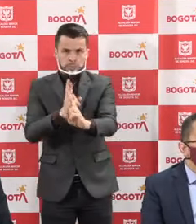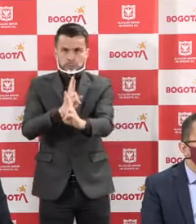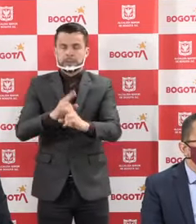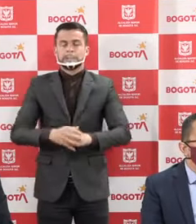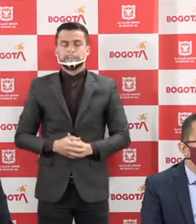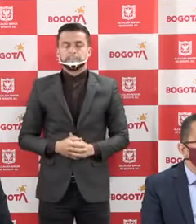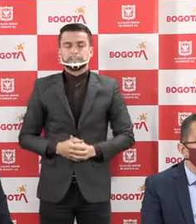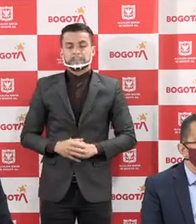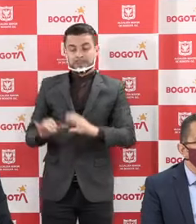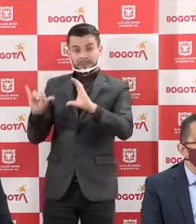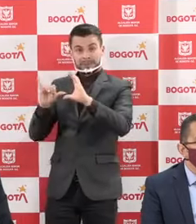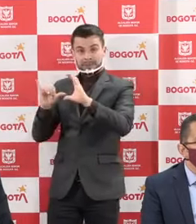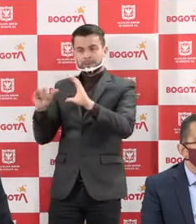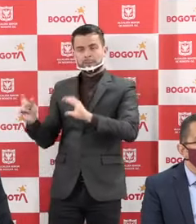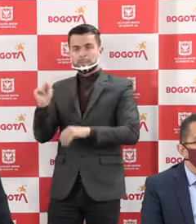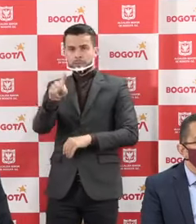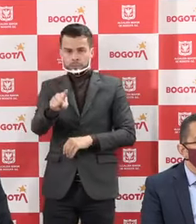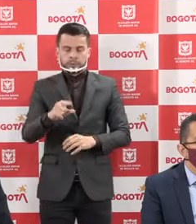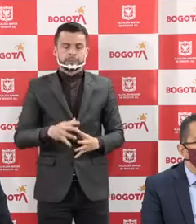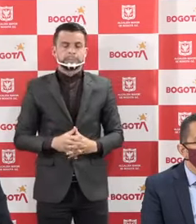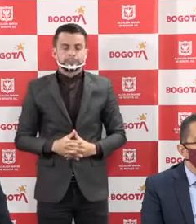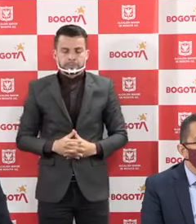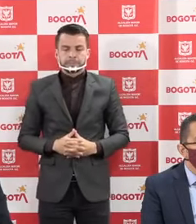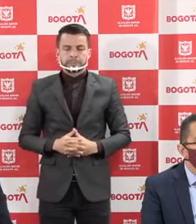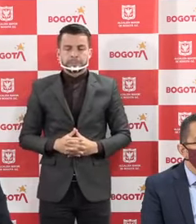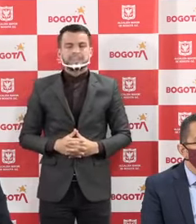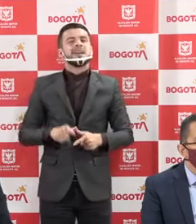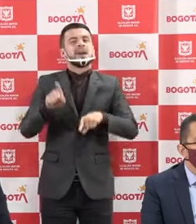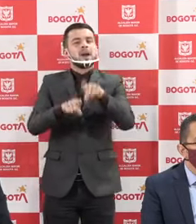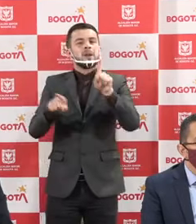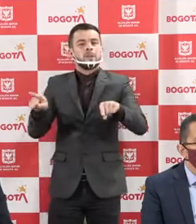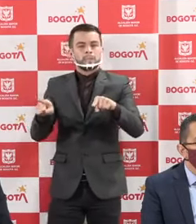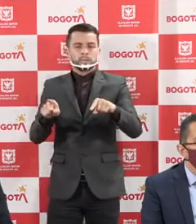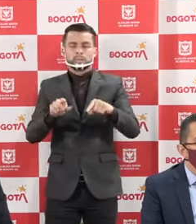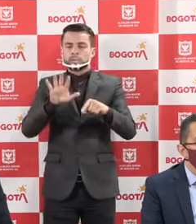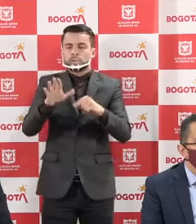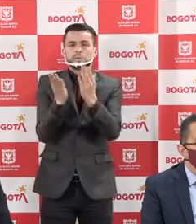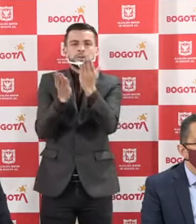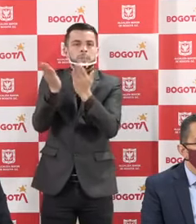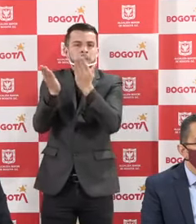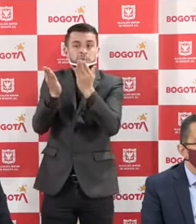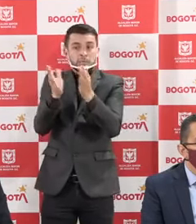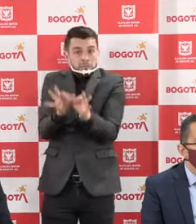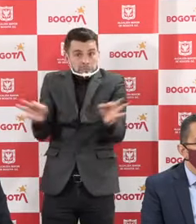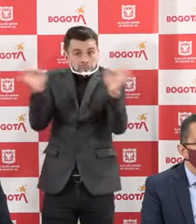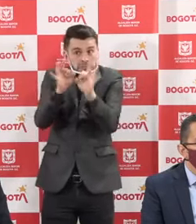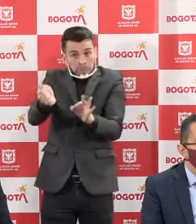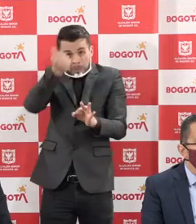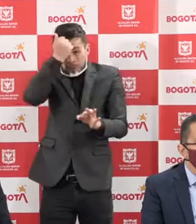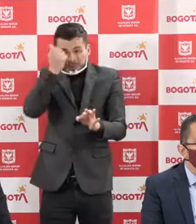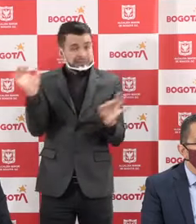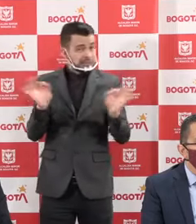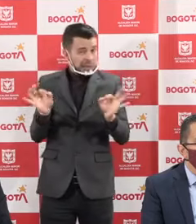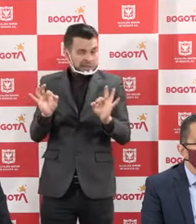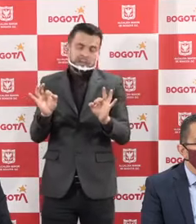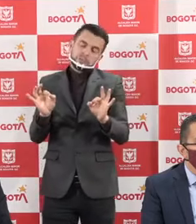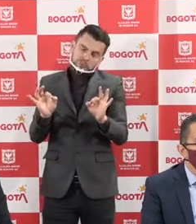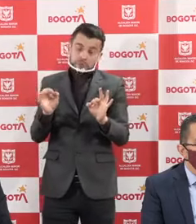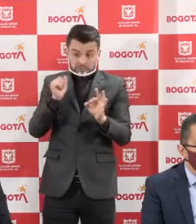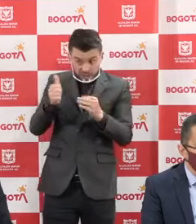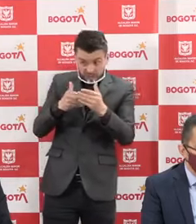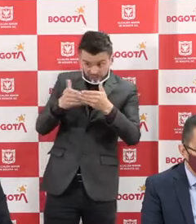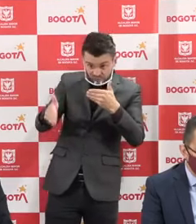de citi tipo de pregunta los servicios no esenciales podrían funcionar a partir de mañana queda claro que los colegios no regresan a clases